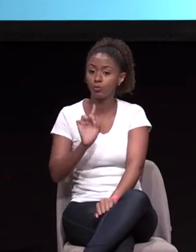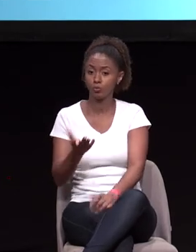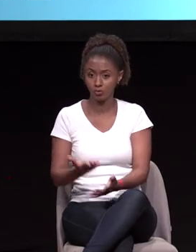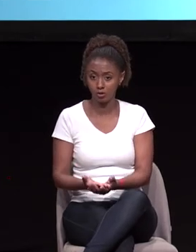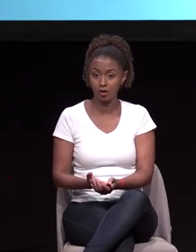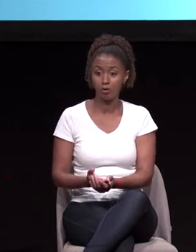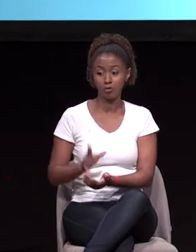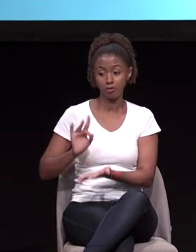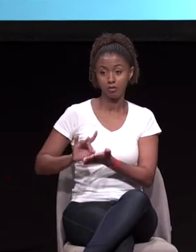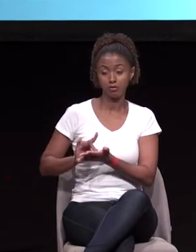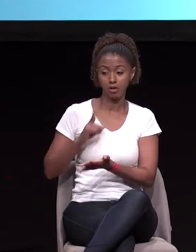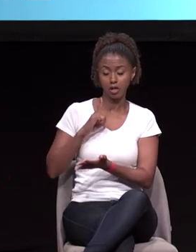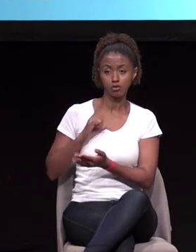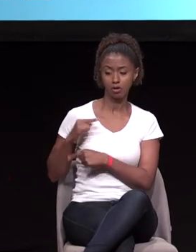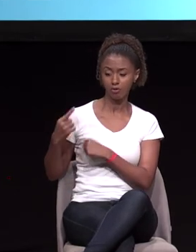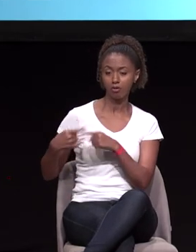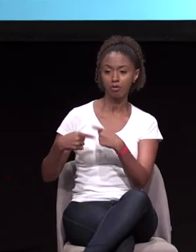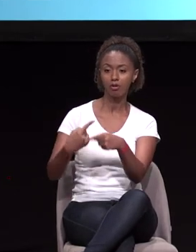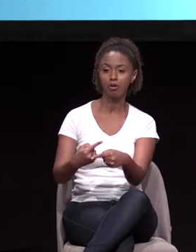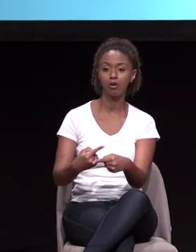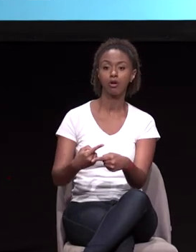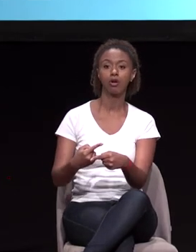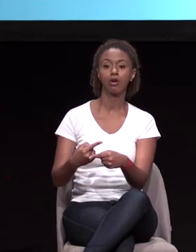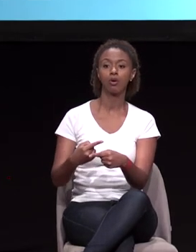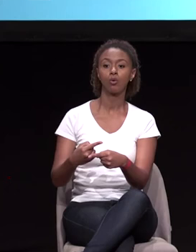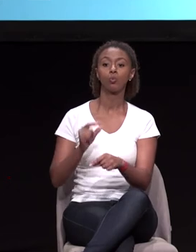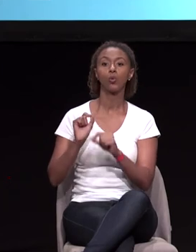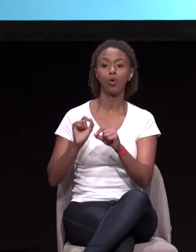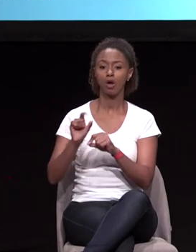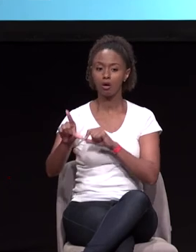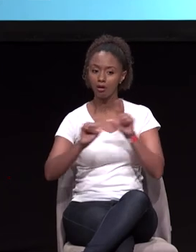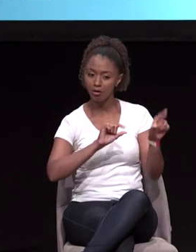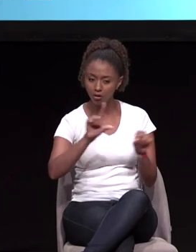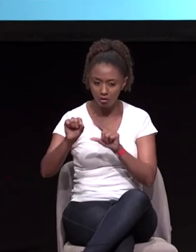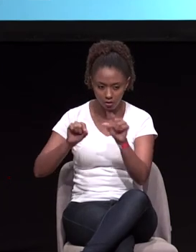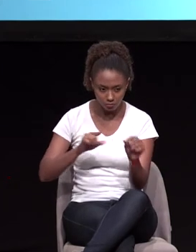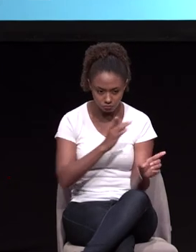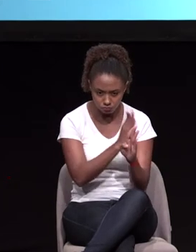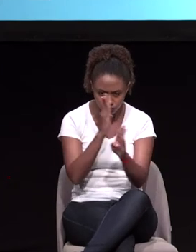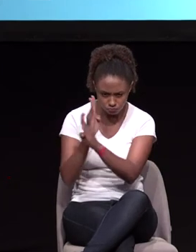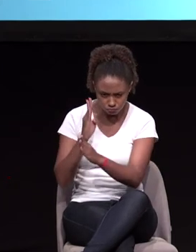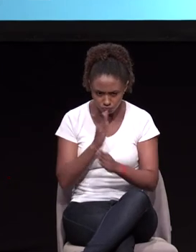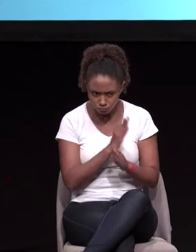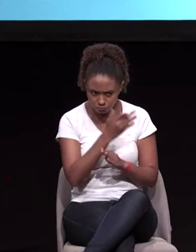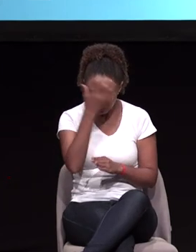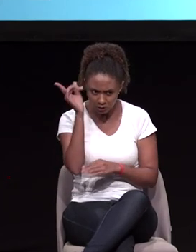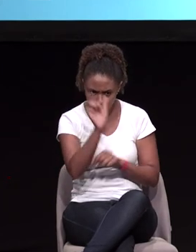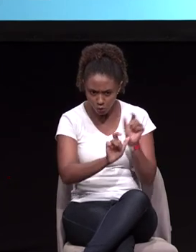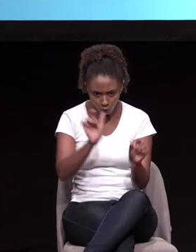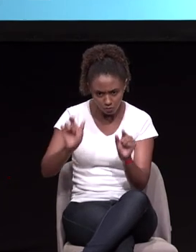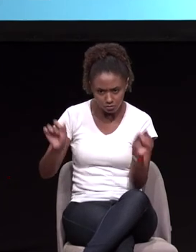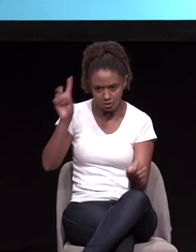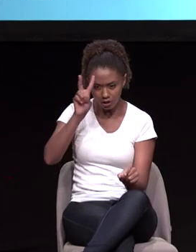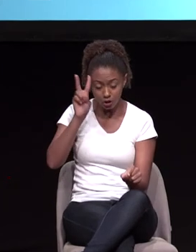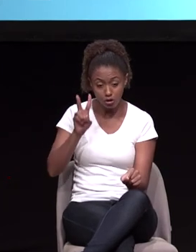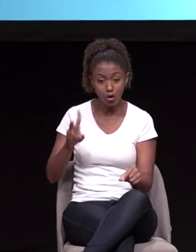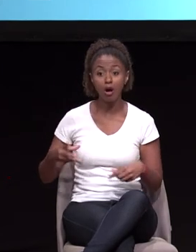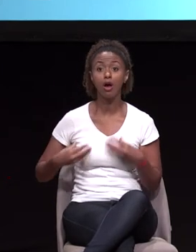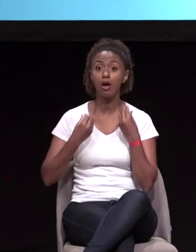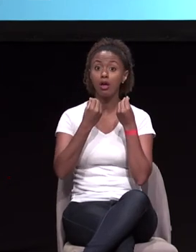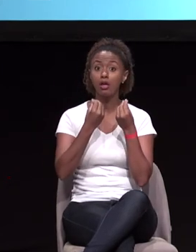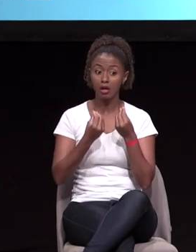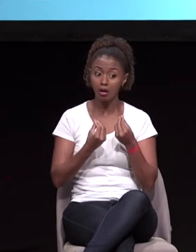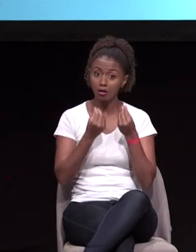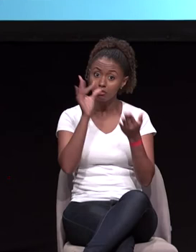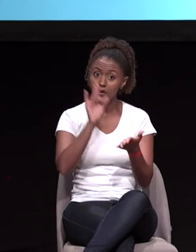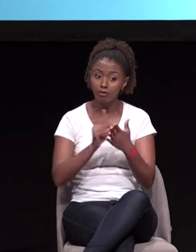na criação de um acervo que no meio e identifique e se identifiquem estes personagens históricos e restituam a eles alguma